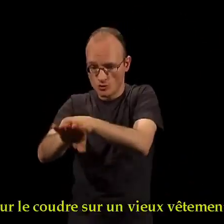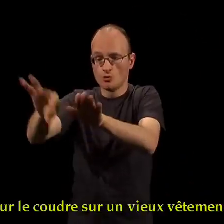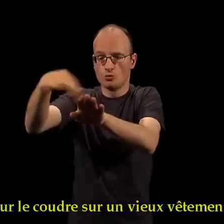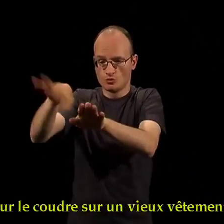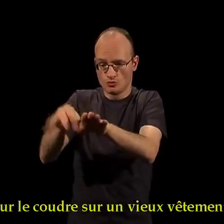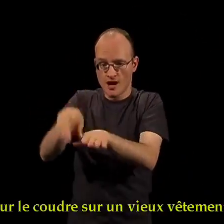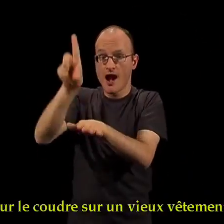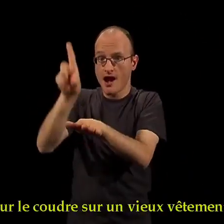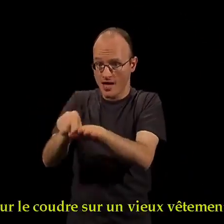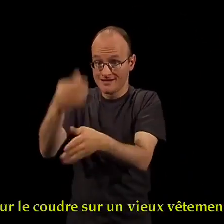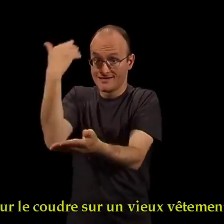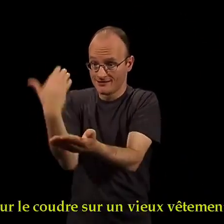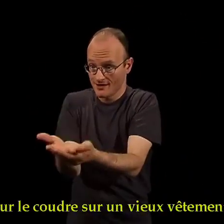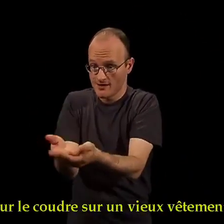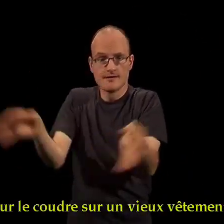pour le coudre sur un vieux vêtement.